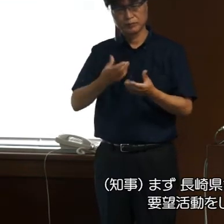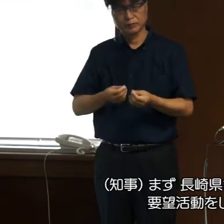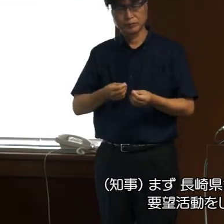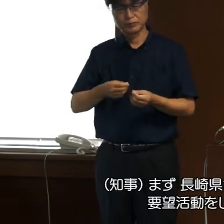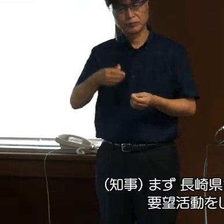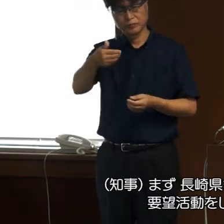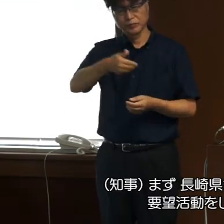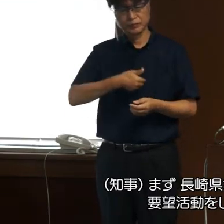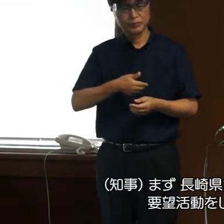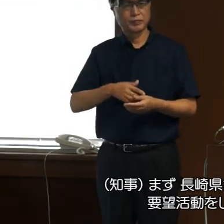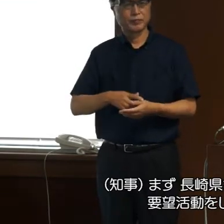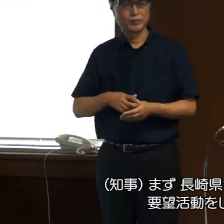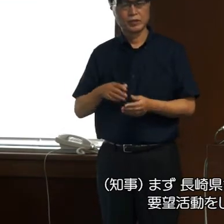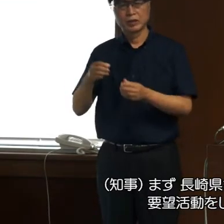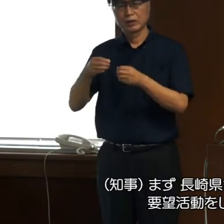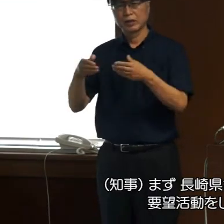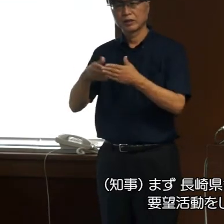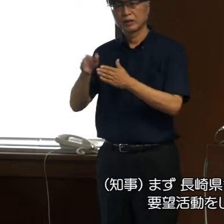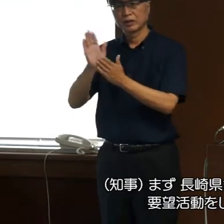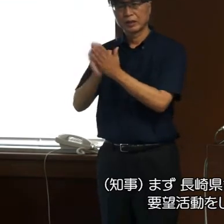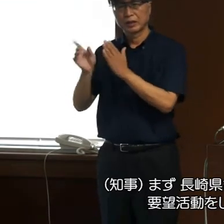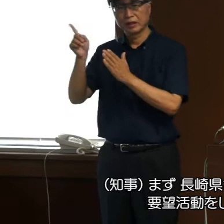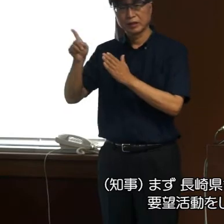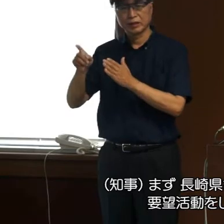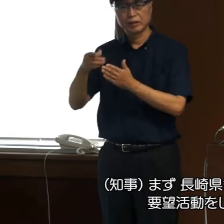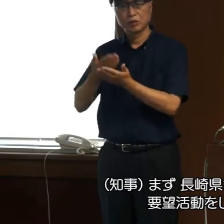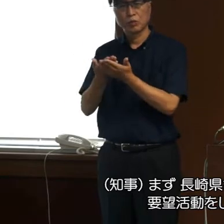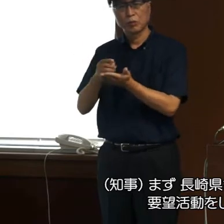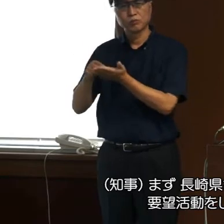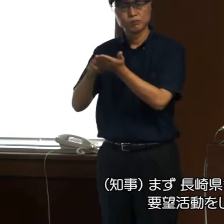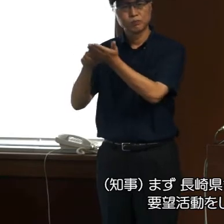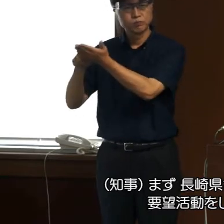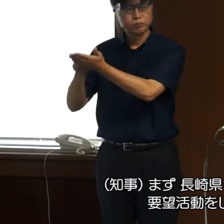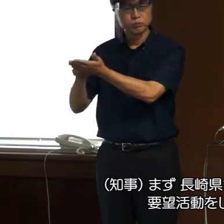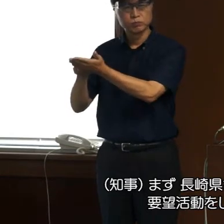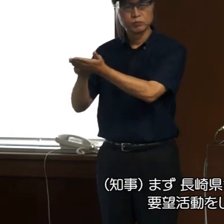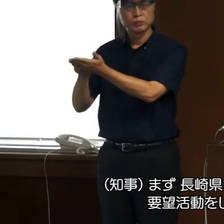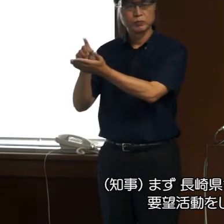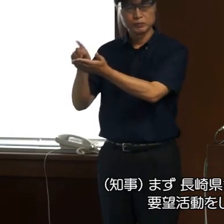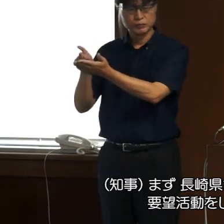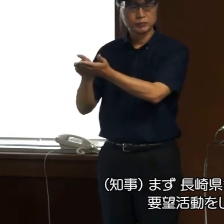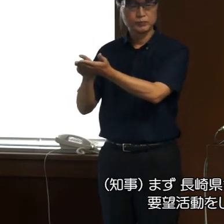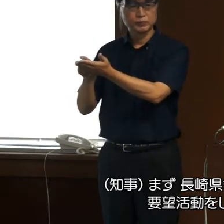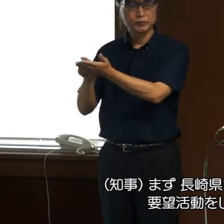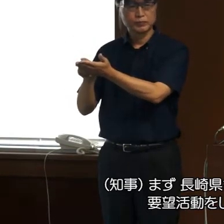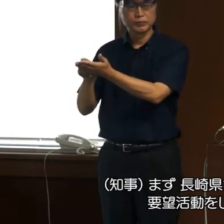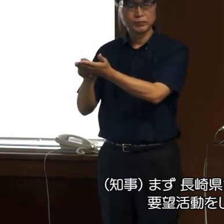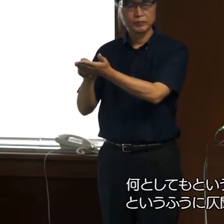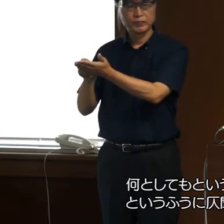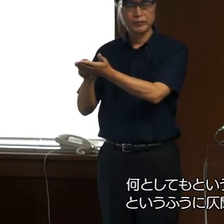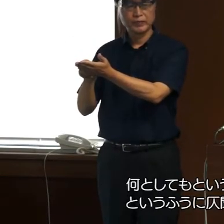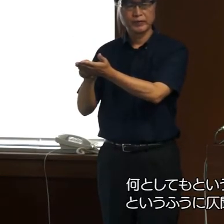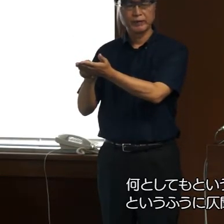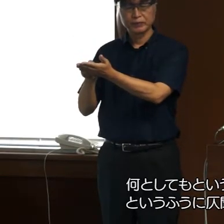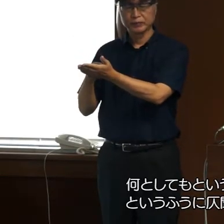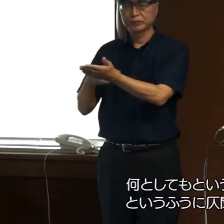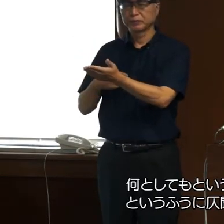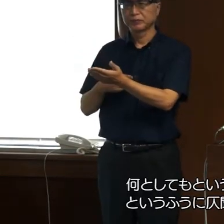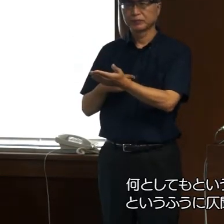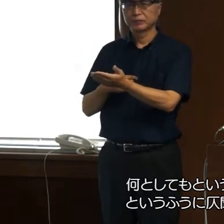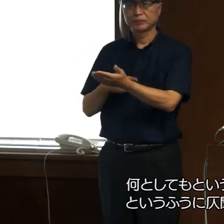。 まず長崎県さんが要望活動していることに関しましては、なんか何として